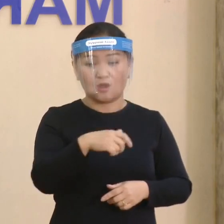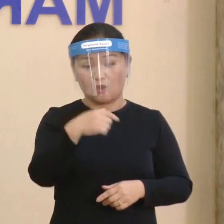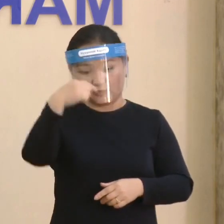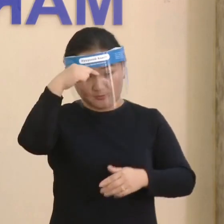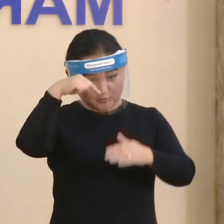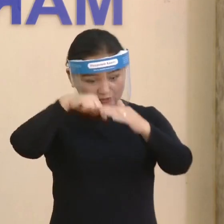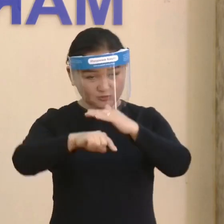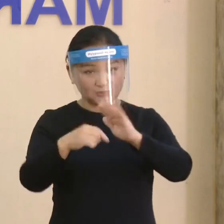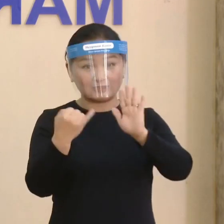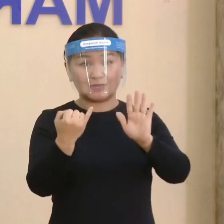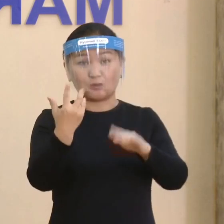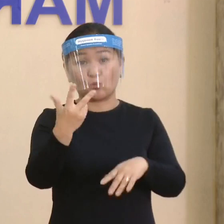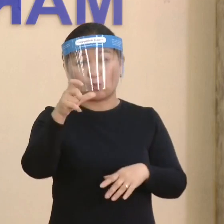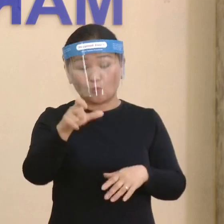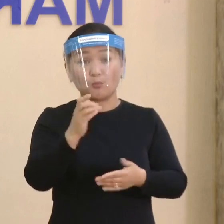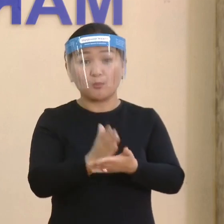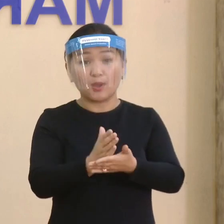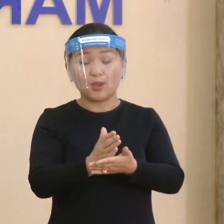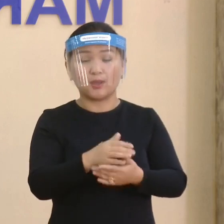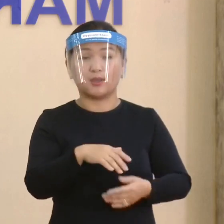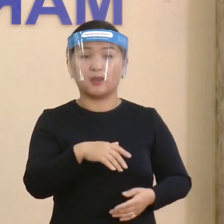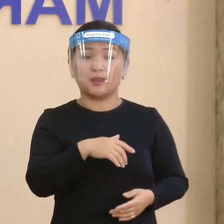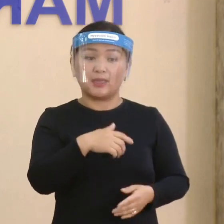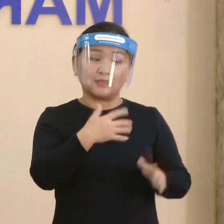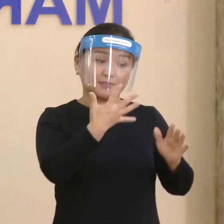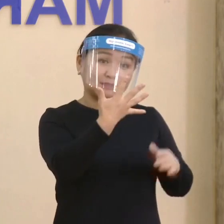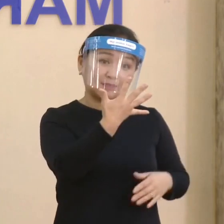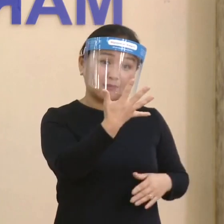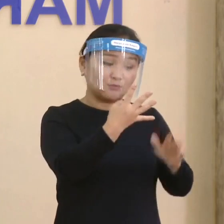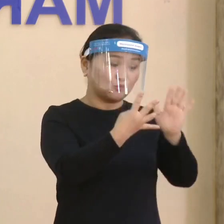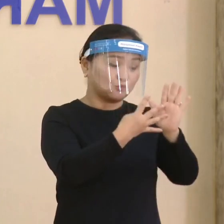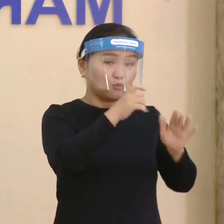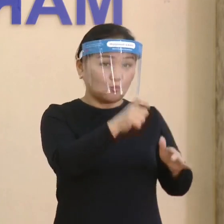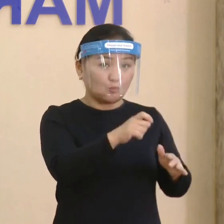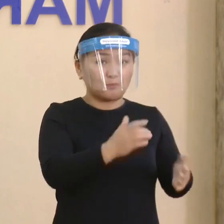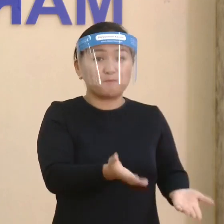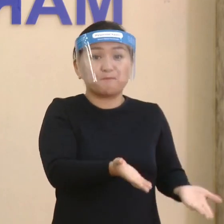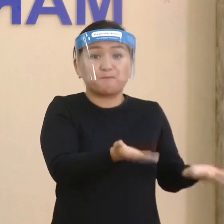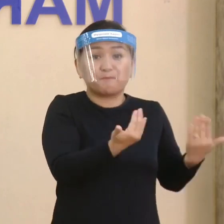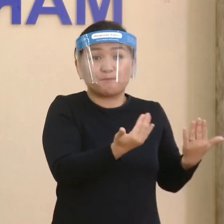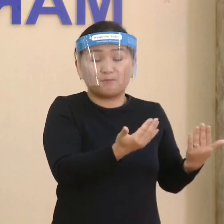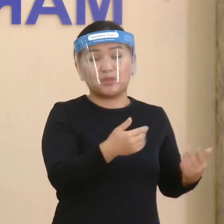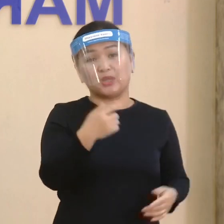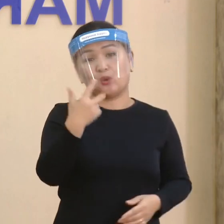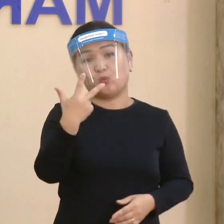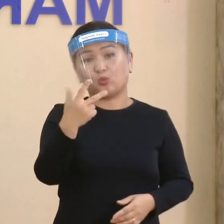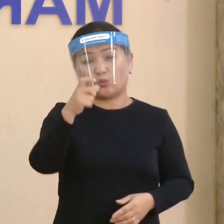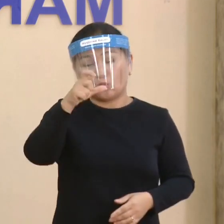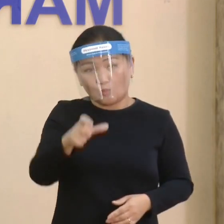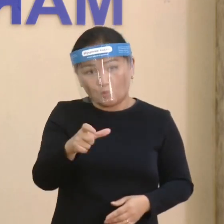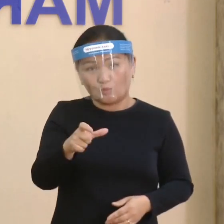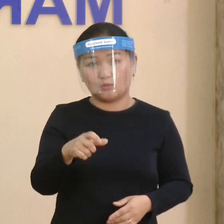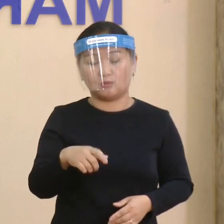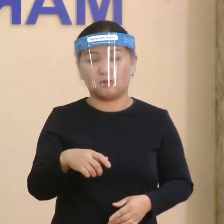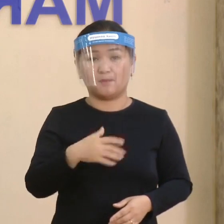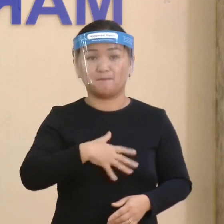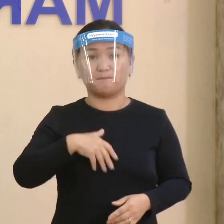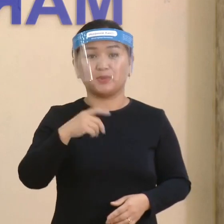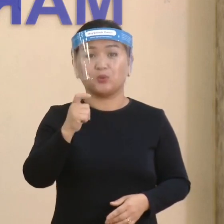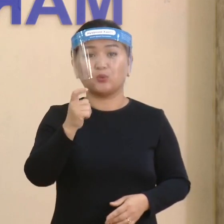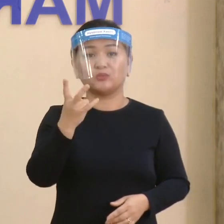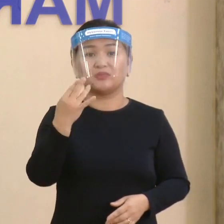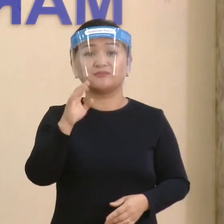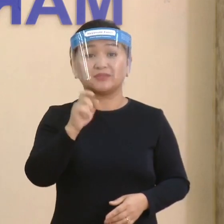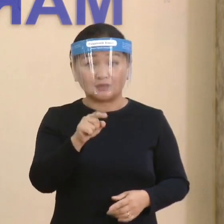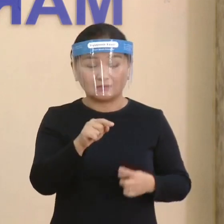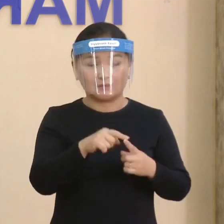63 хүн байна. За 63 хүний 59 хүний биеийн байдал хөнгөн, 3 хүний биеийн байдал хүндөвтер, за 1